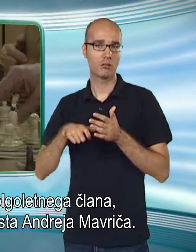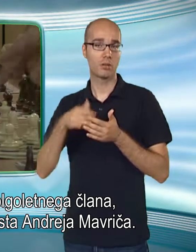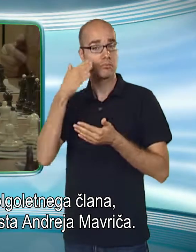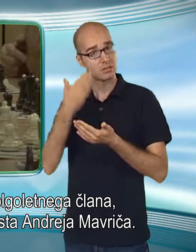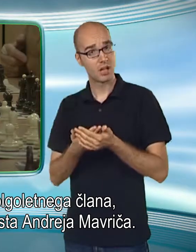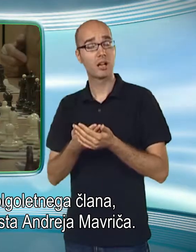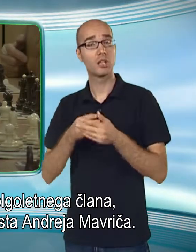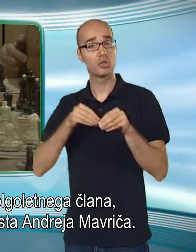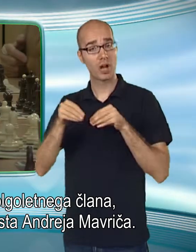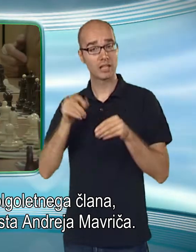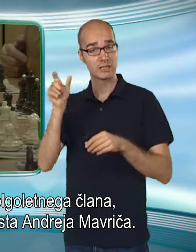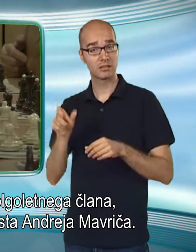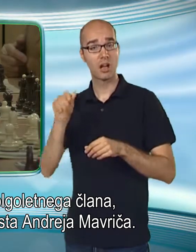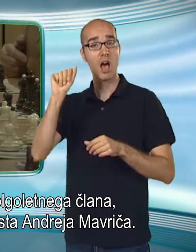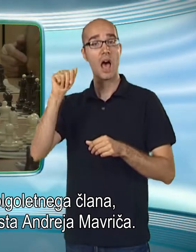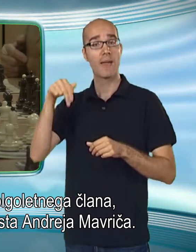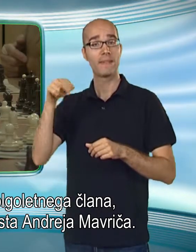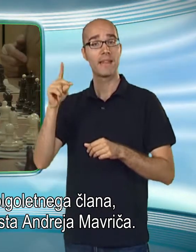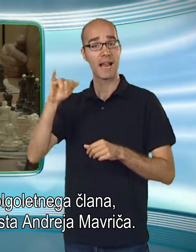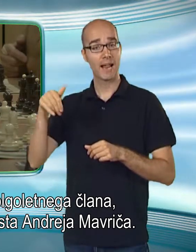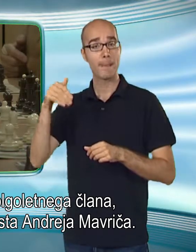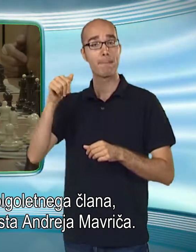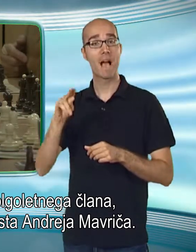člana priznanega šahista Andreja Mavriča.